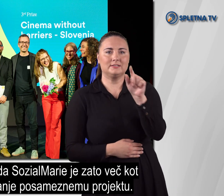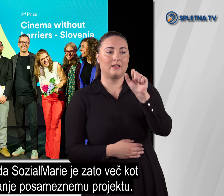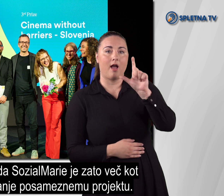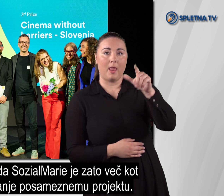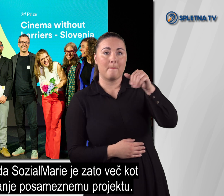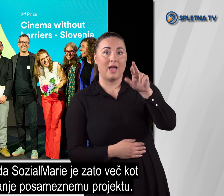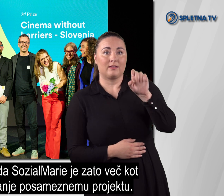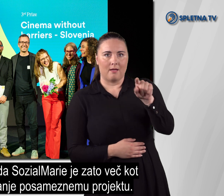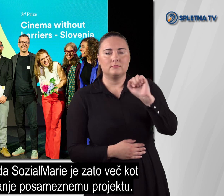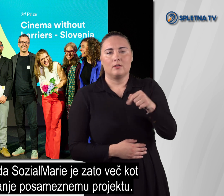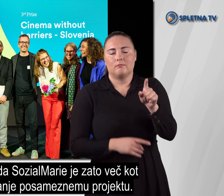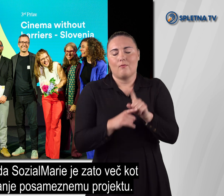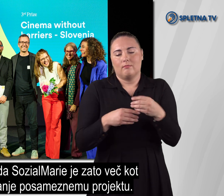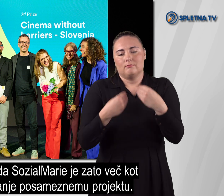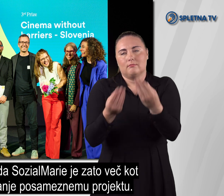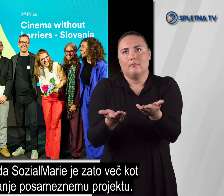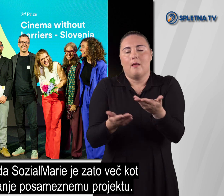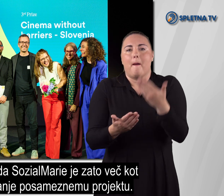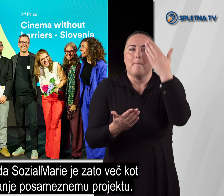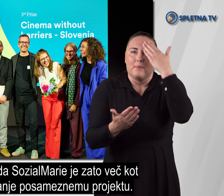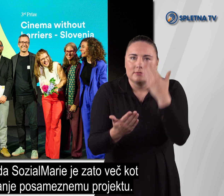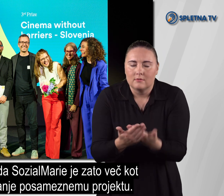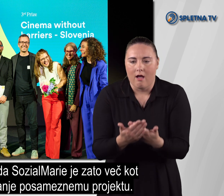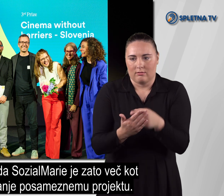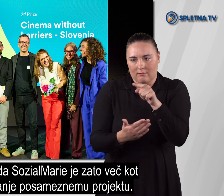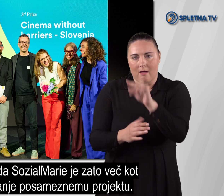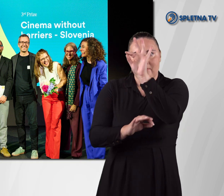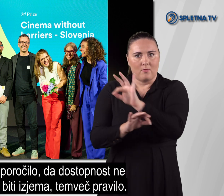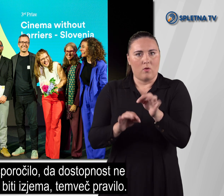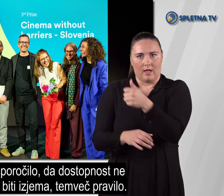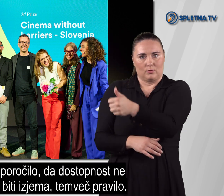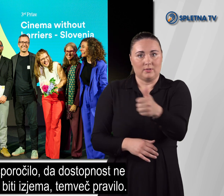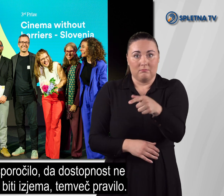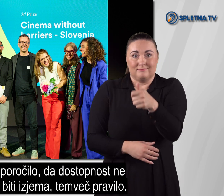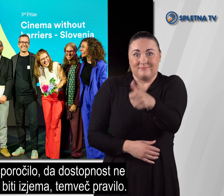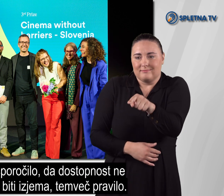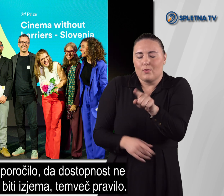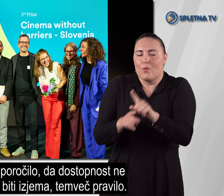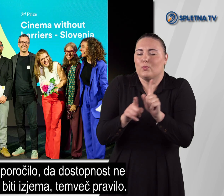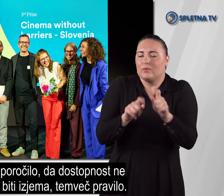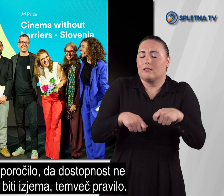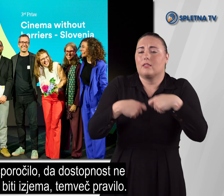Nagrada Social Marie je zato več kot priznanje posameznemu projektu.